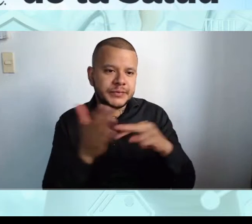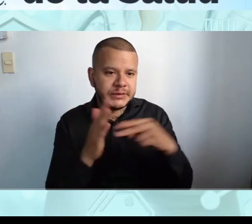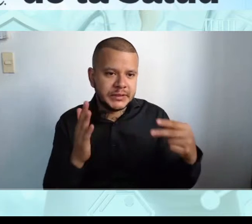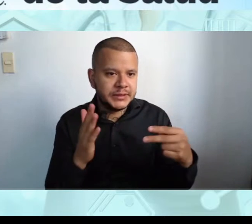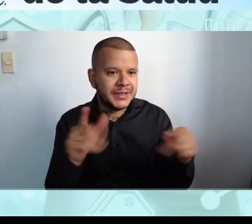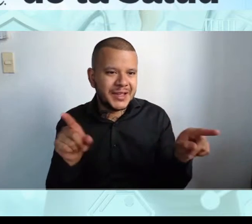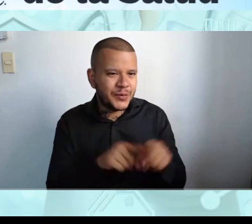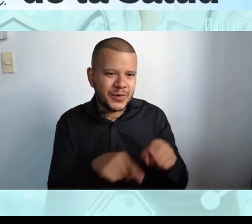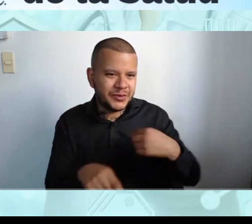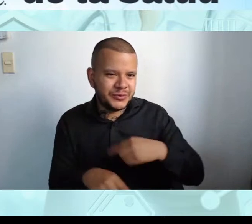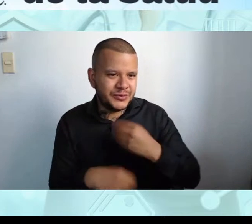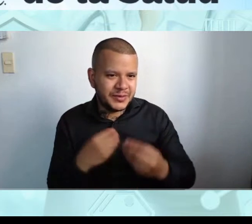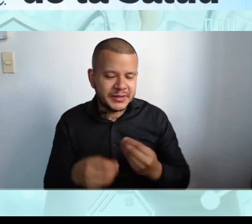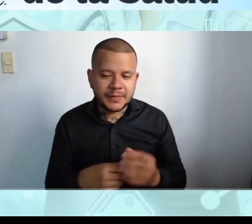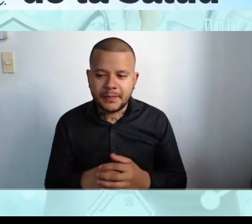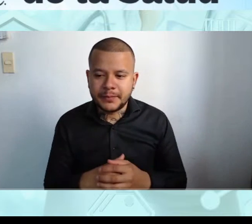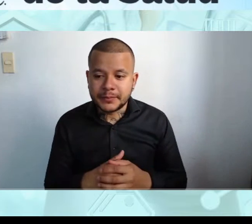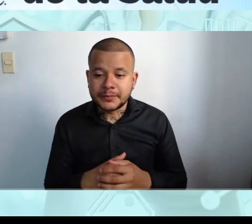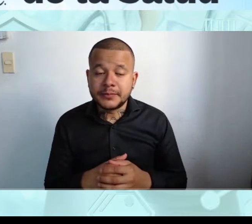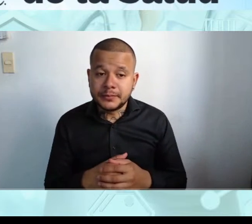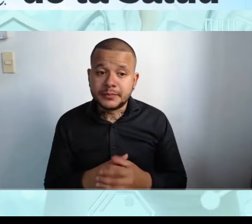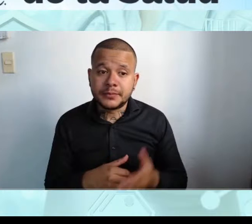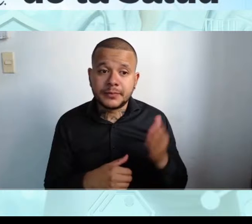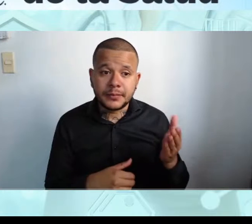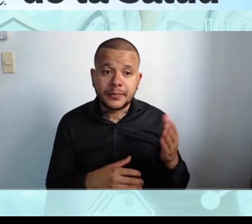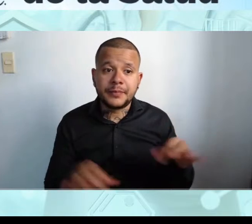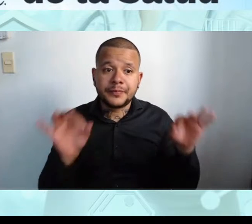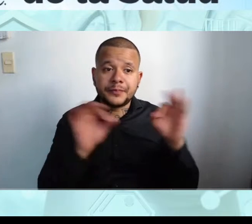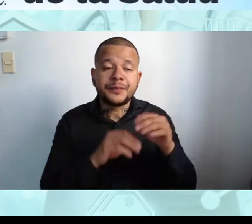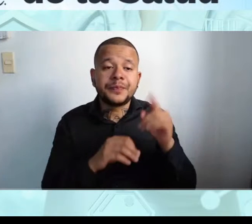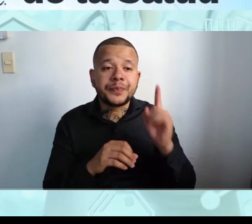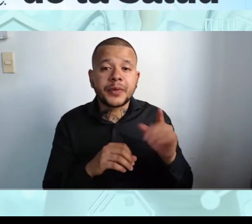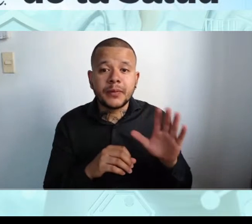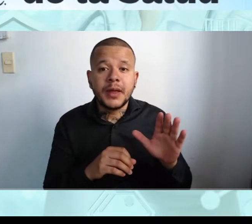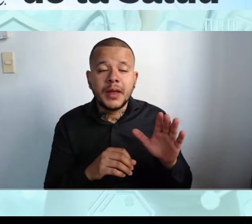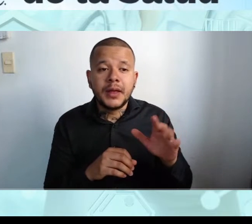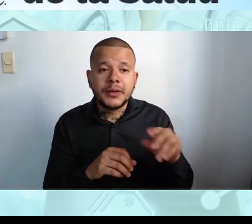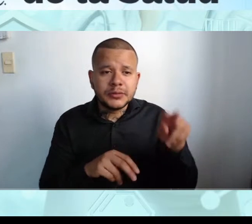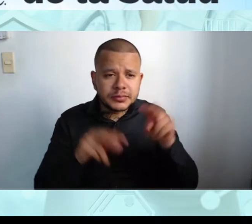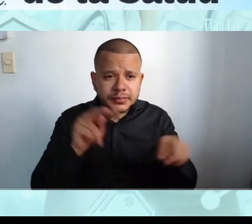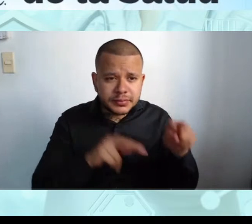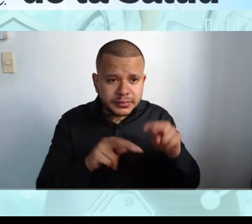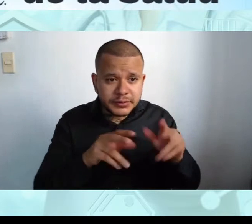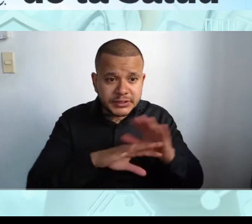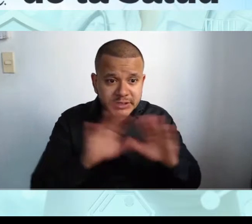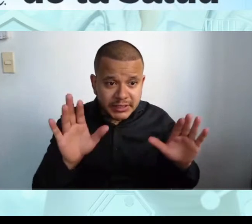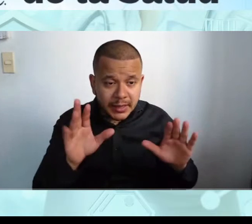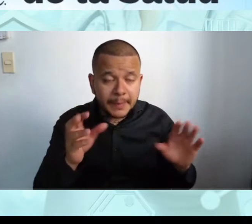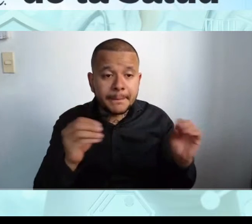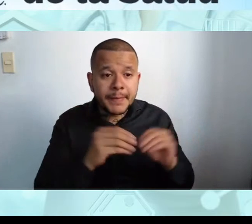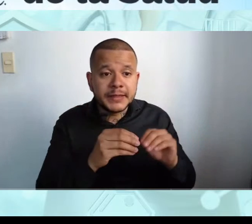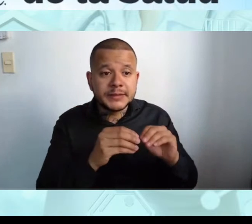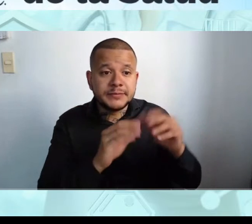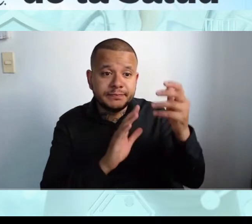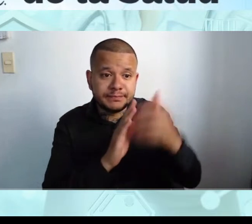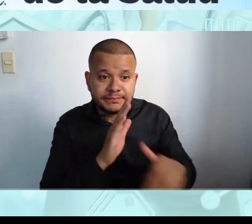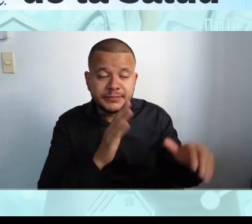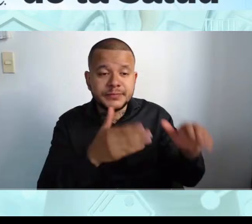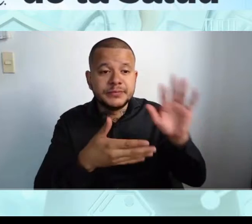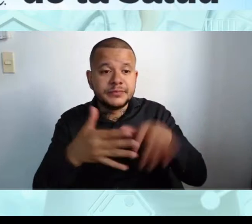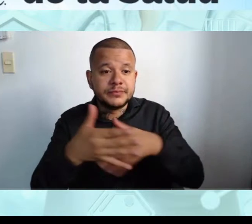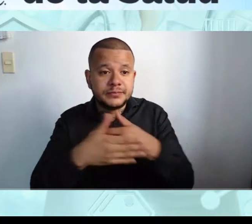Entonces, mire, muy importante porque este proceso, al generar esa valoración y ese registro, estamos nosotros